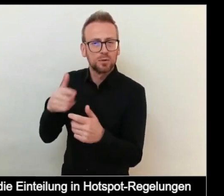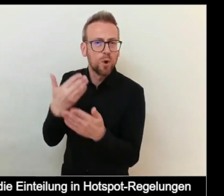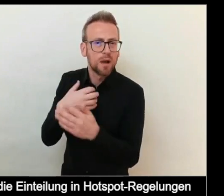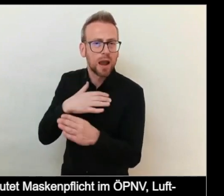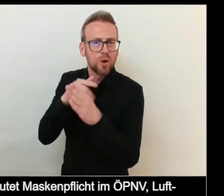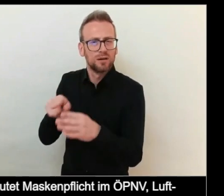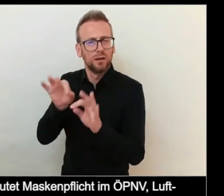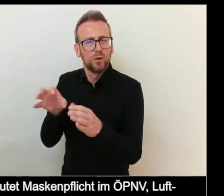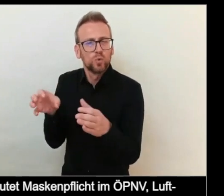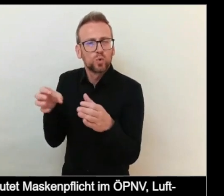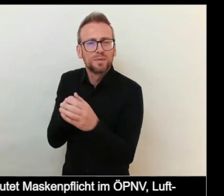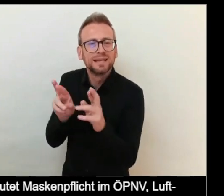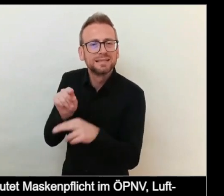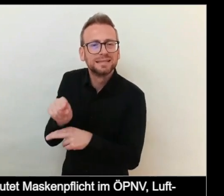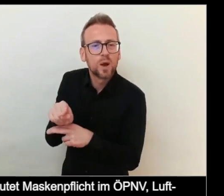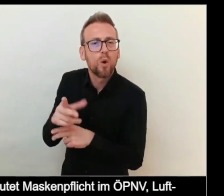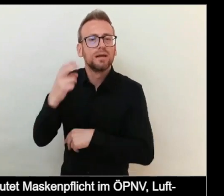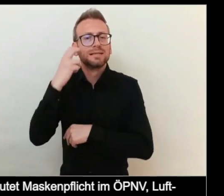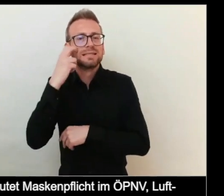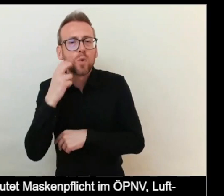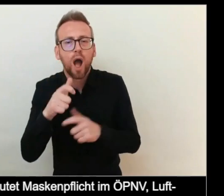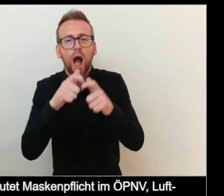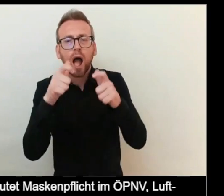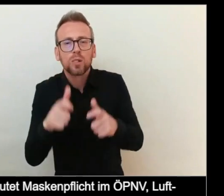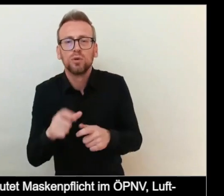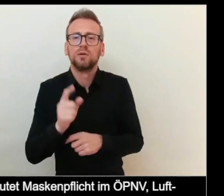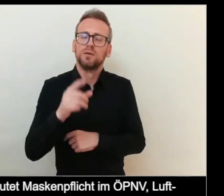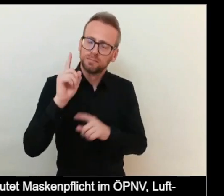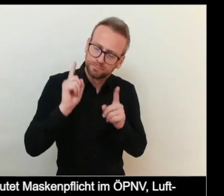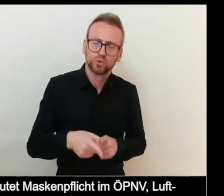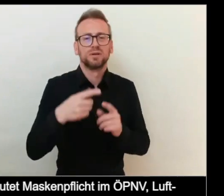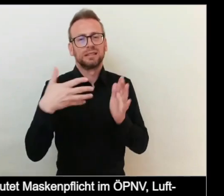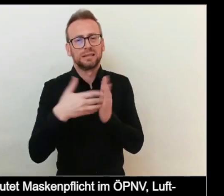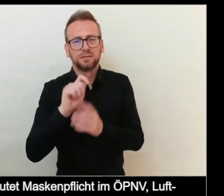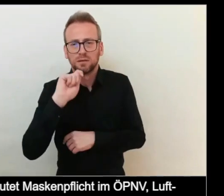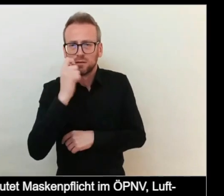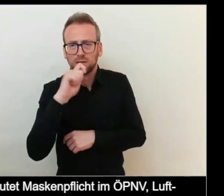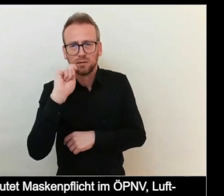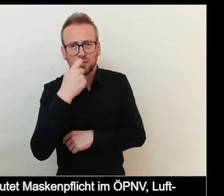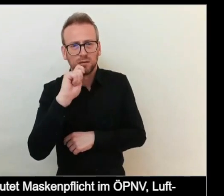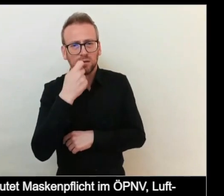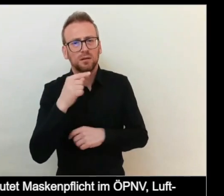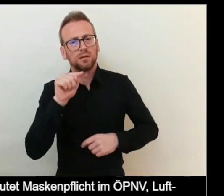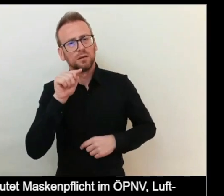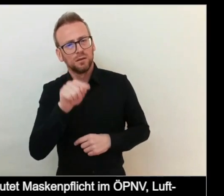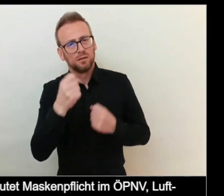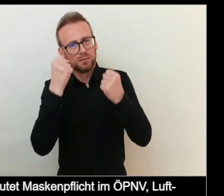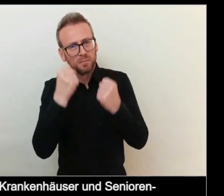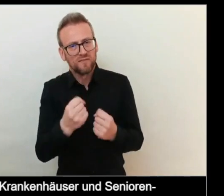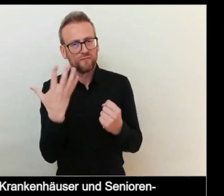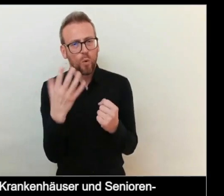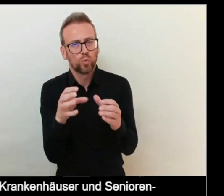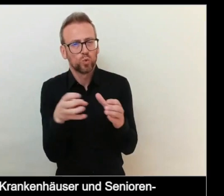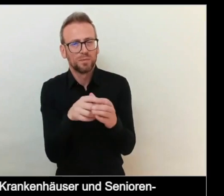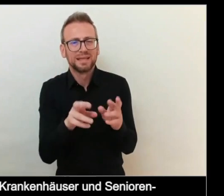haben wir das auch beschlossen, von der Übergangsregelung bis zum 2. April auch in Bayern Gebrauch zu machen.